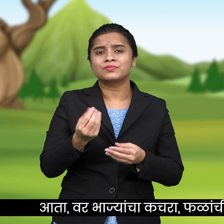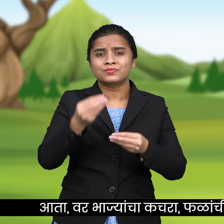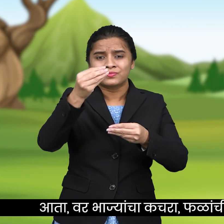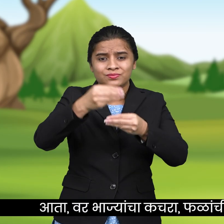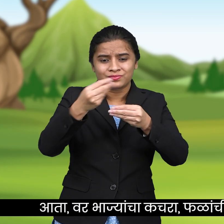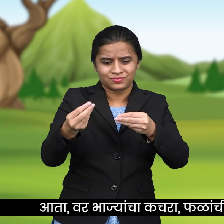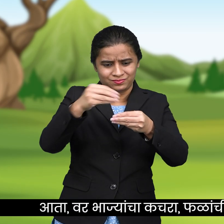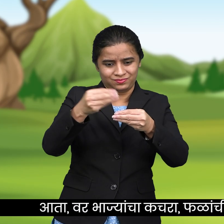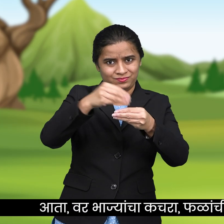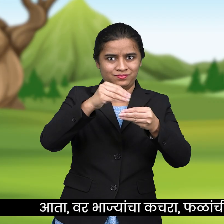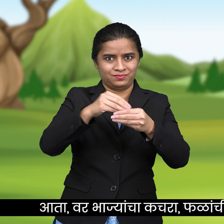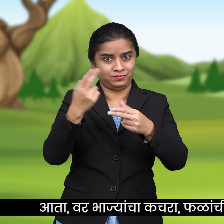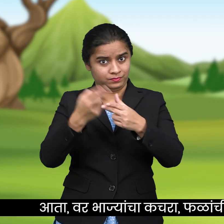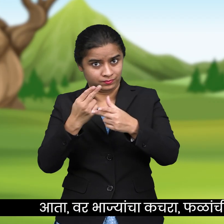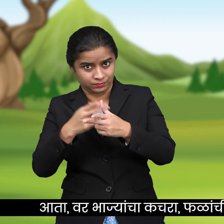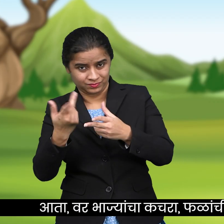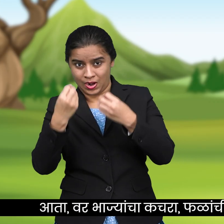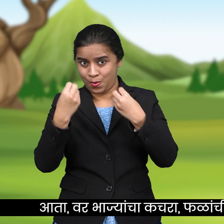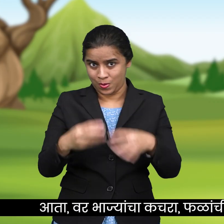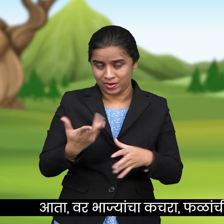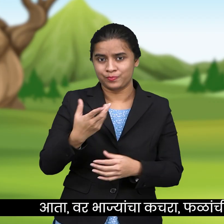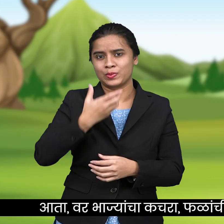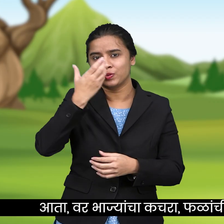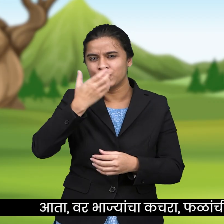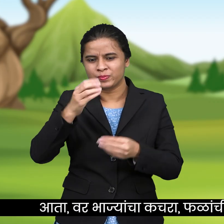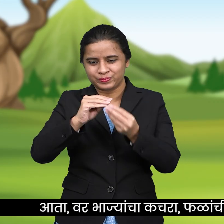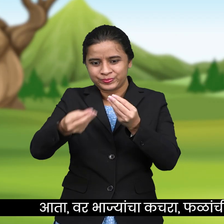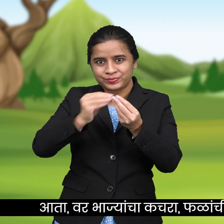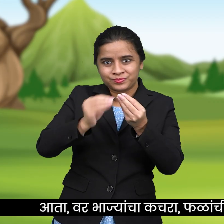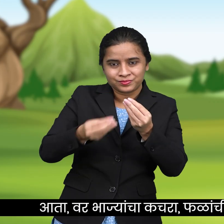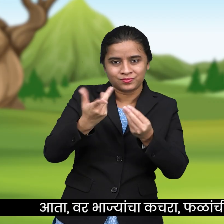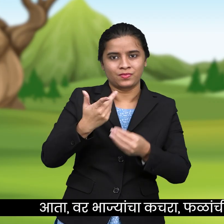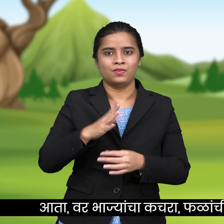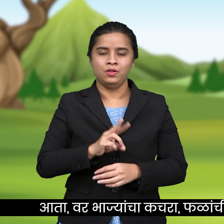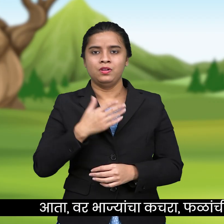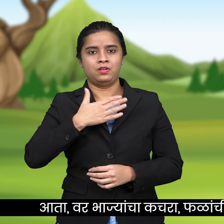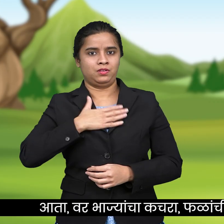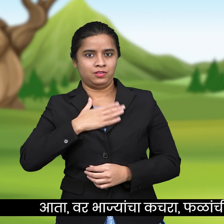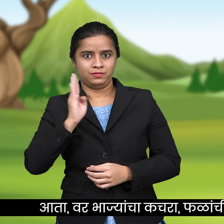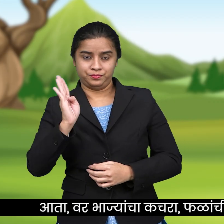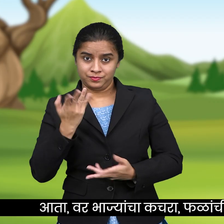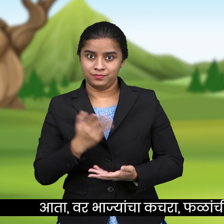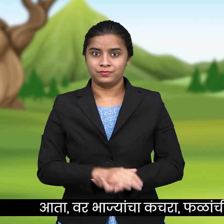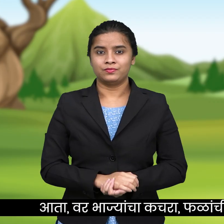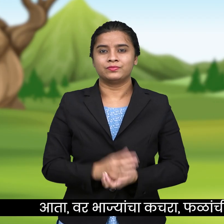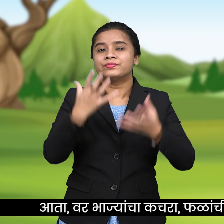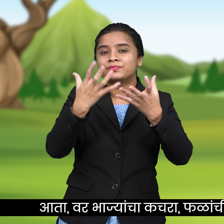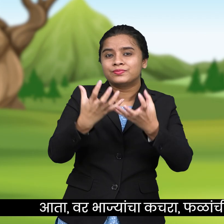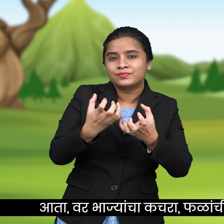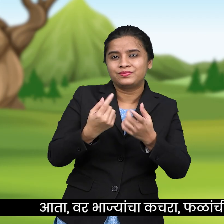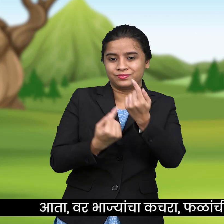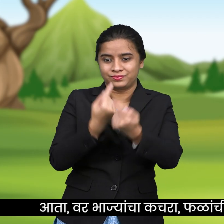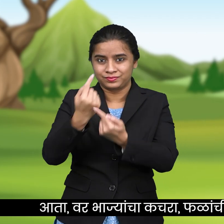आता वर भाज्यांचा कचरा, फळांची साल, हिरवी पाने, वाळलेल्या वनस्पतींचे देठ,